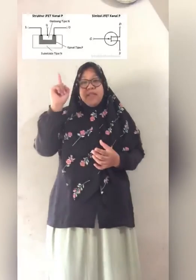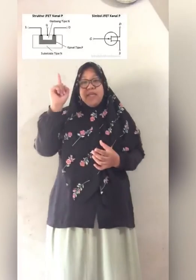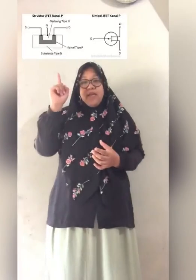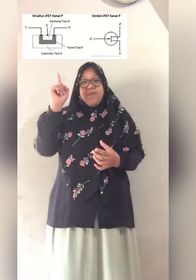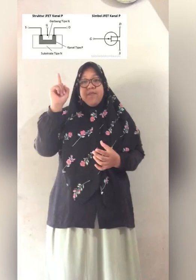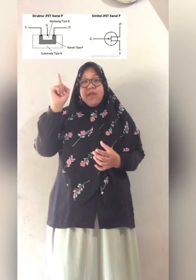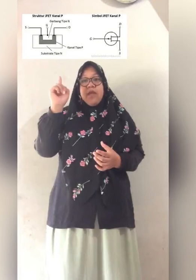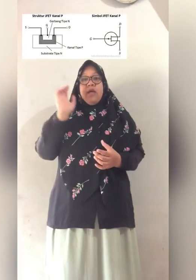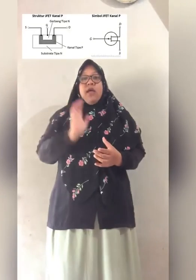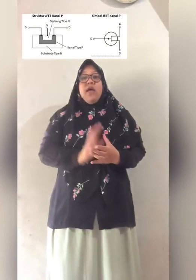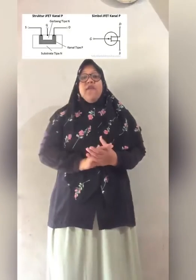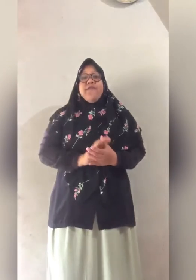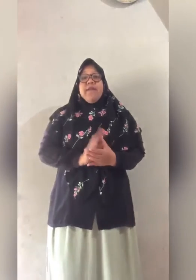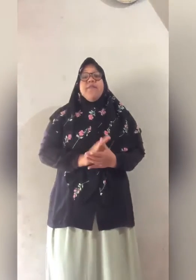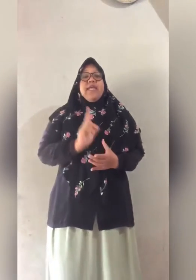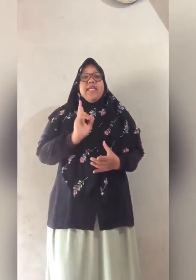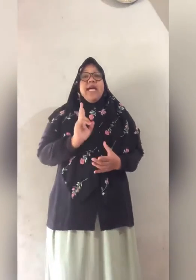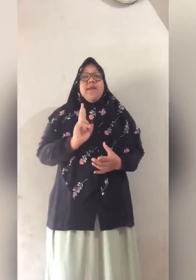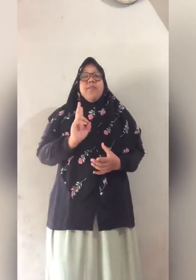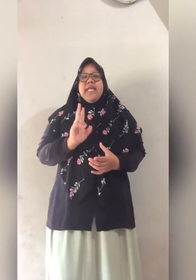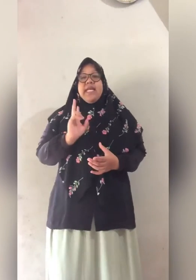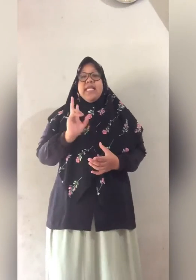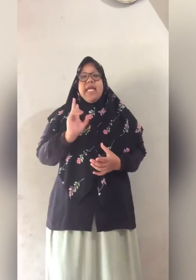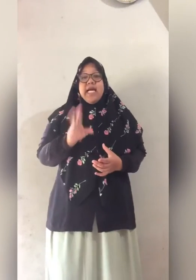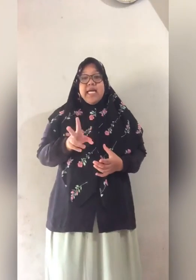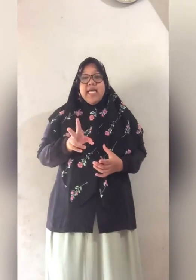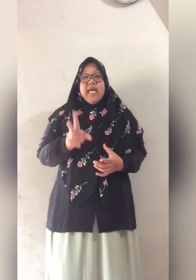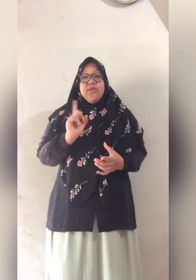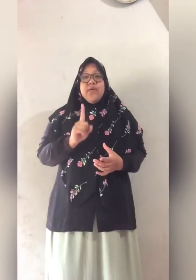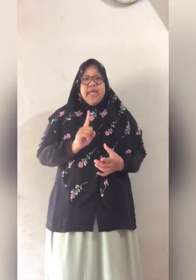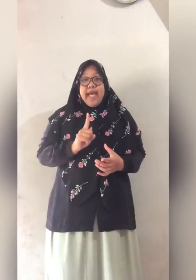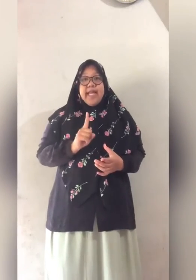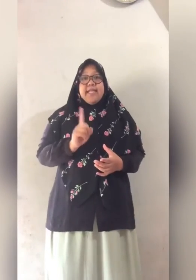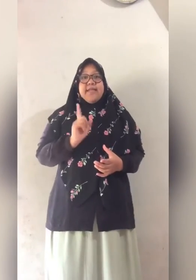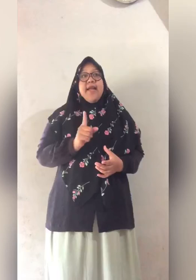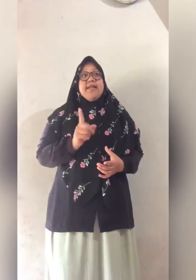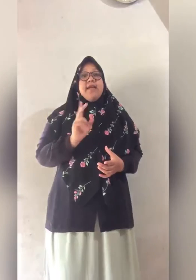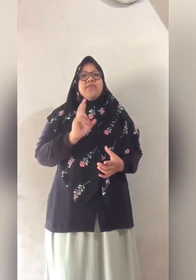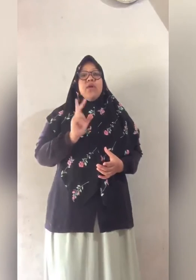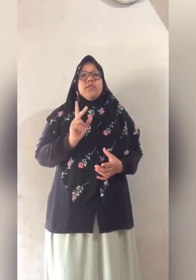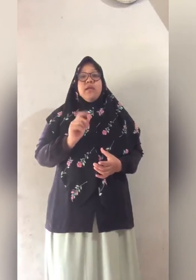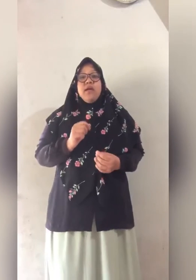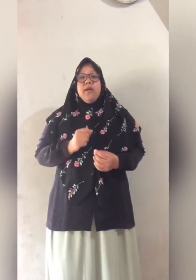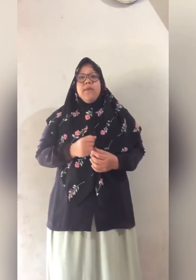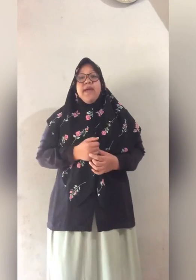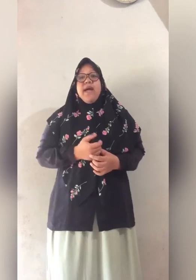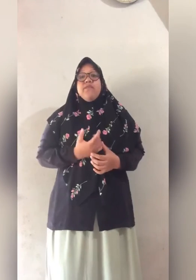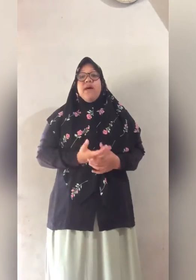ini. FET memiliki 3 kaki, yaitu gate, drain, dan source. Perbedaan utama